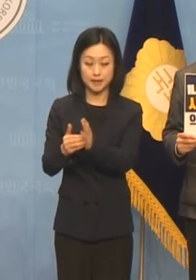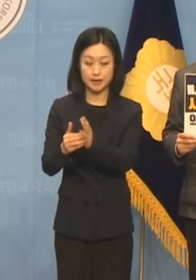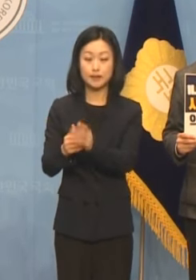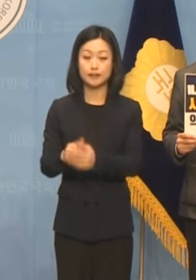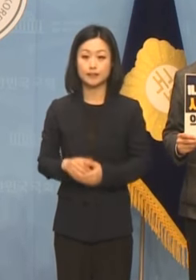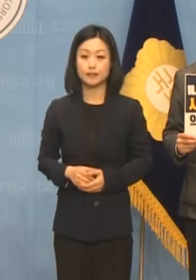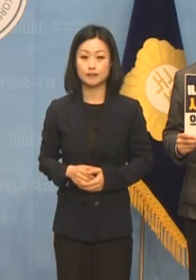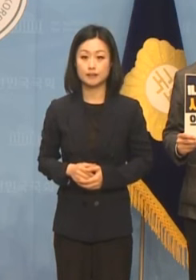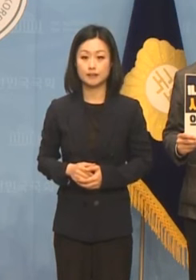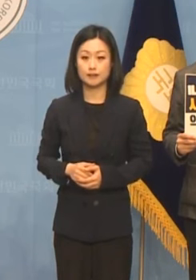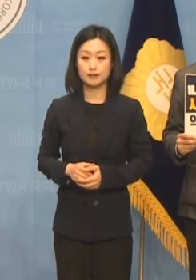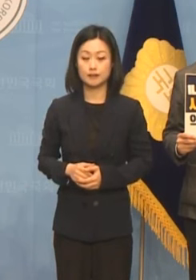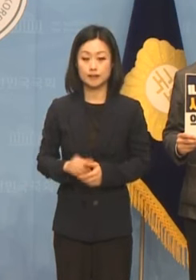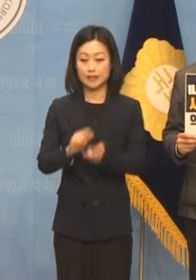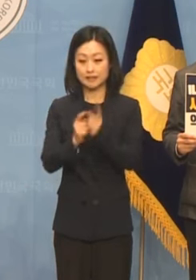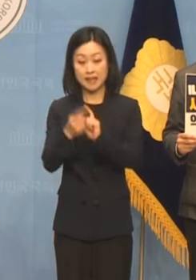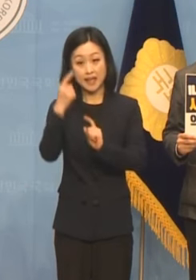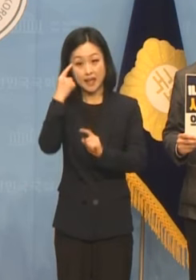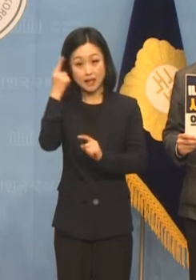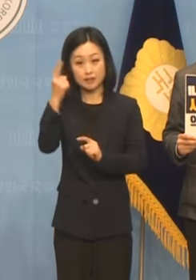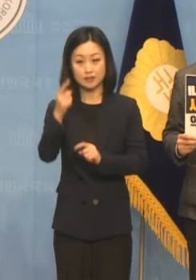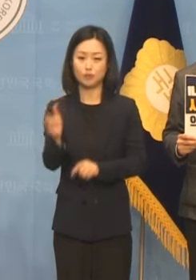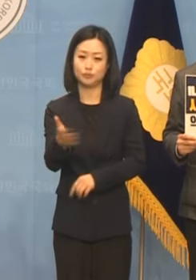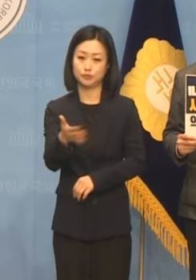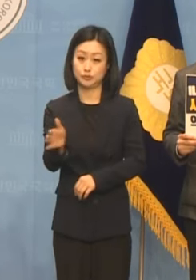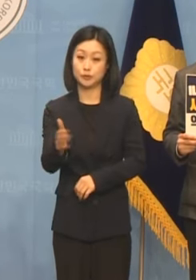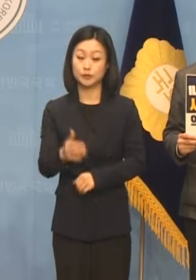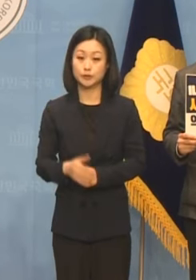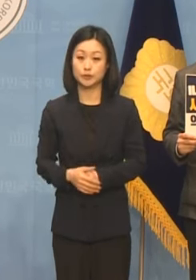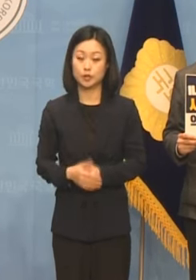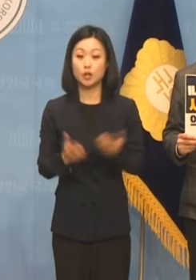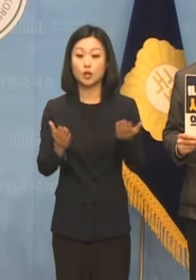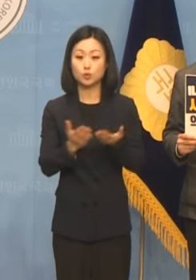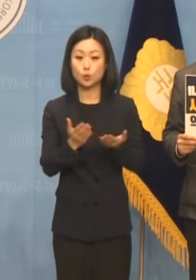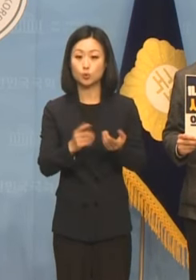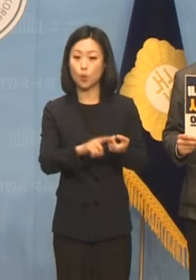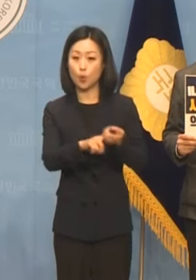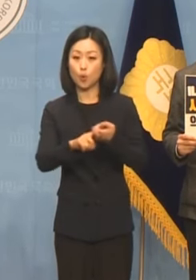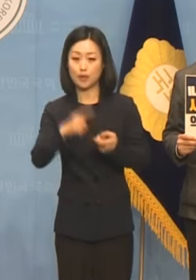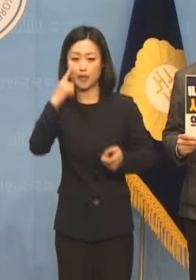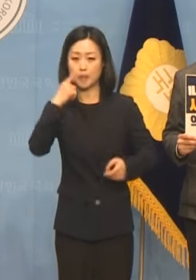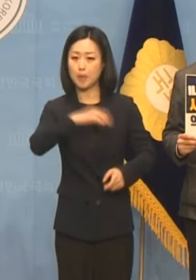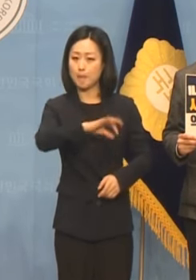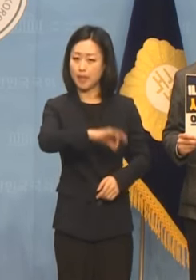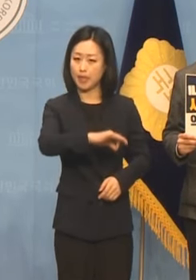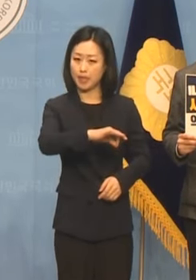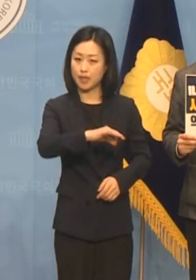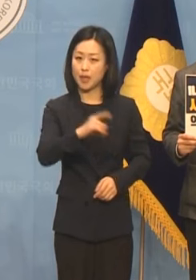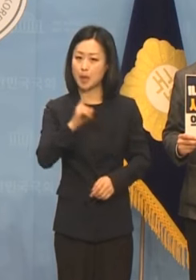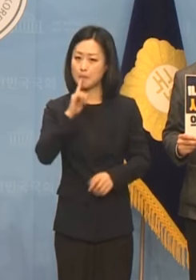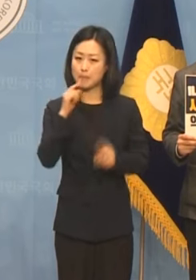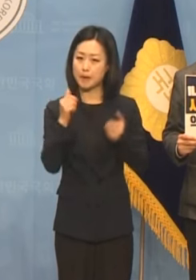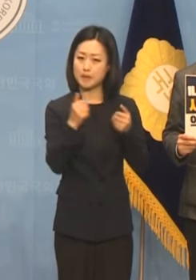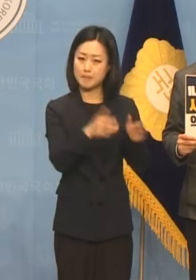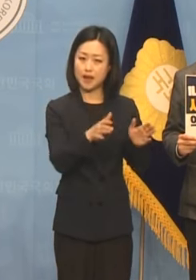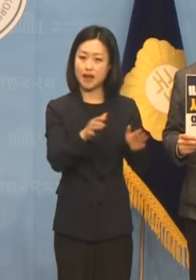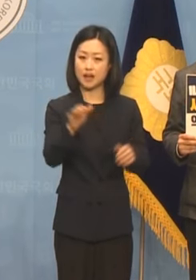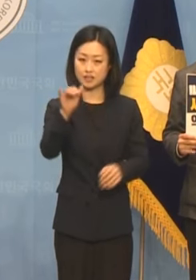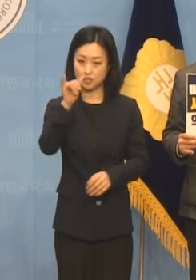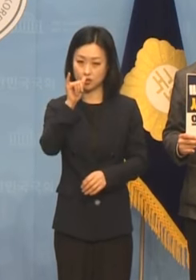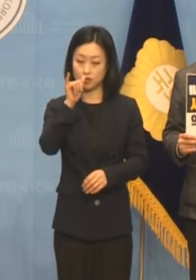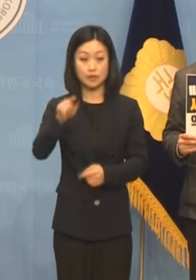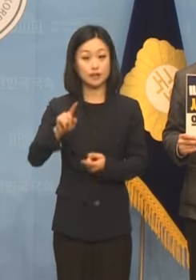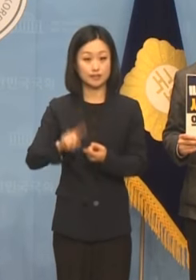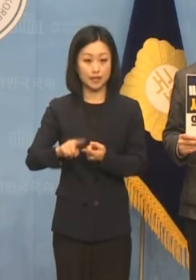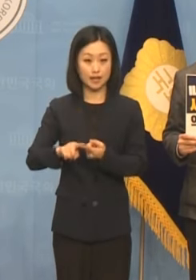가운데 특별한 대안을 내놓은 것도 아니면서 노동계를 폄훼하는 발언이 들어가 있었습니다. 그래서